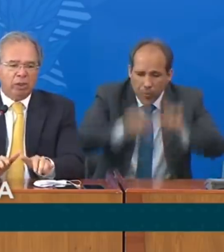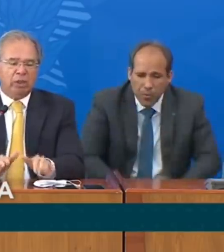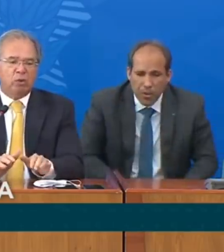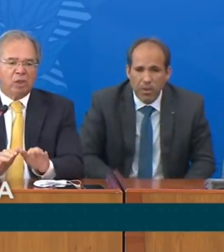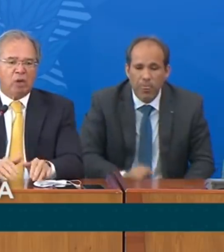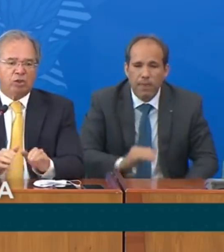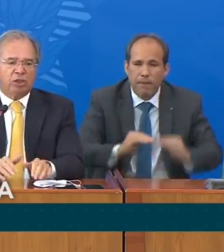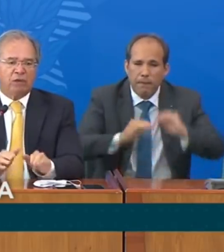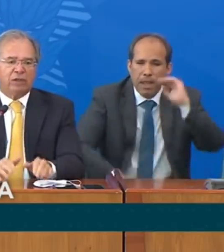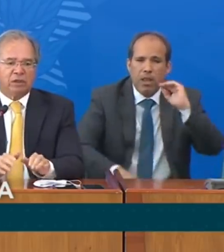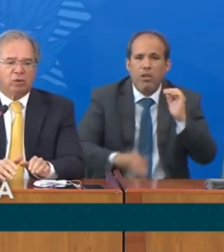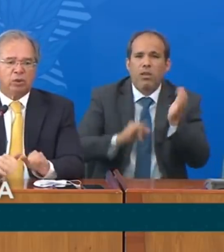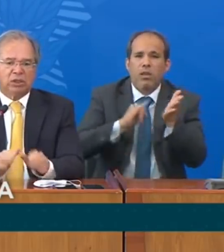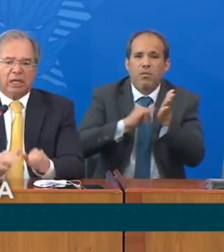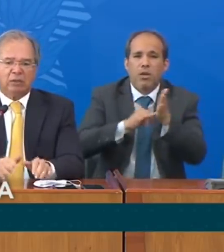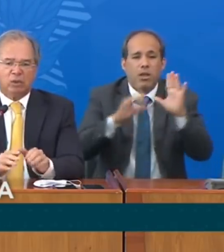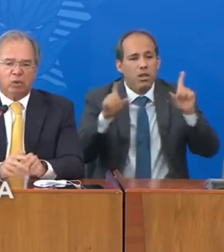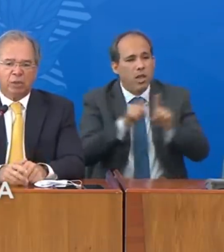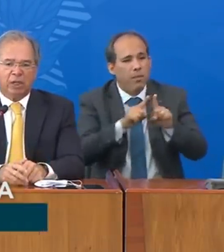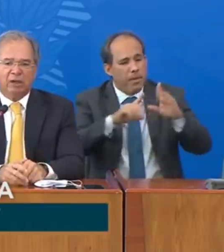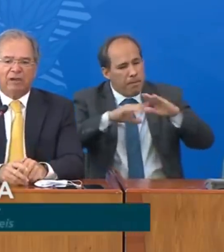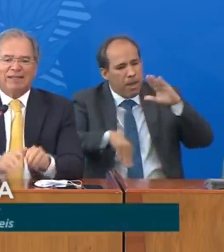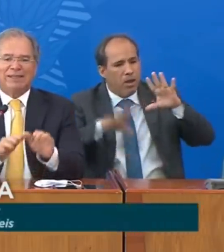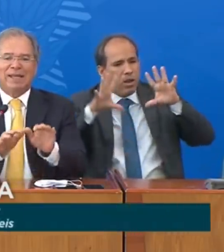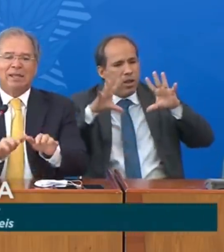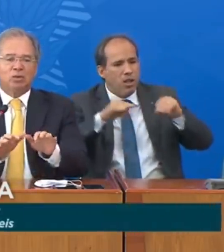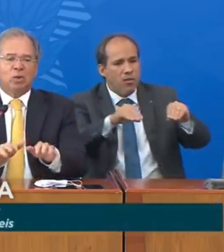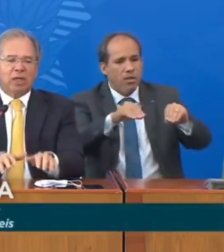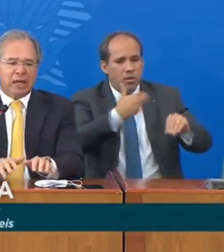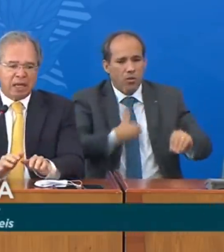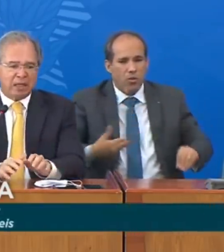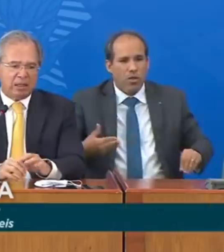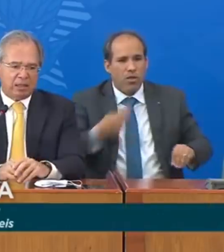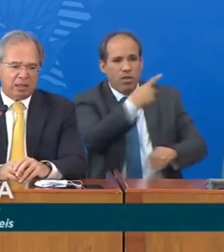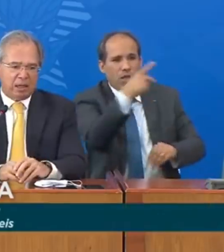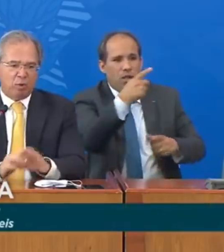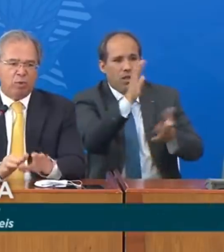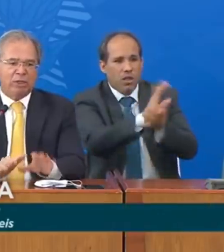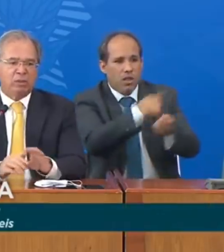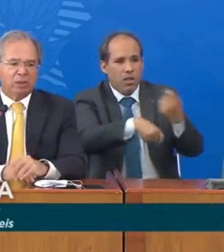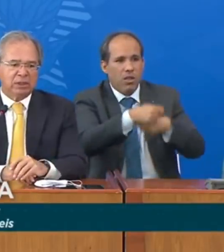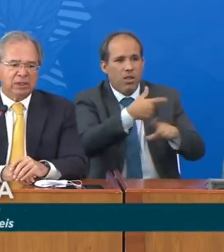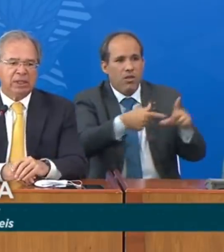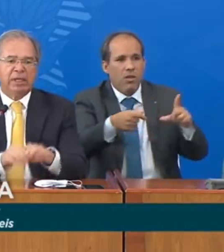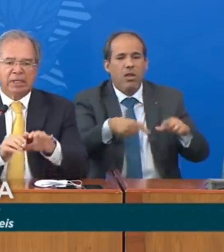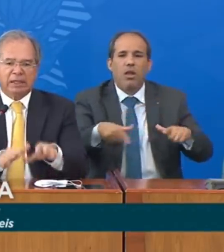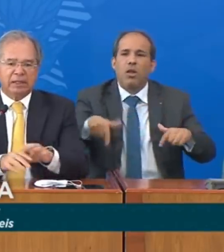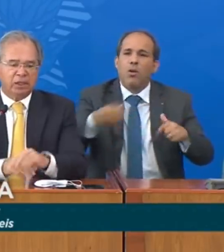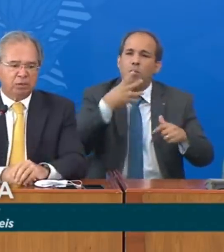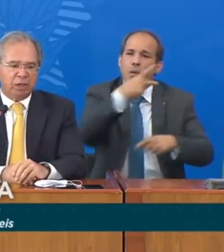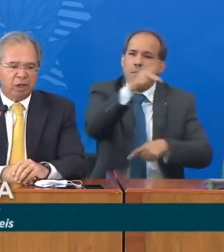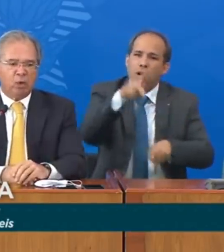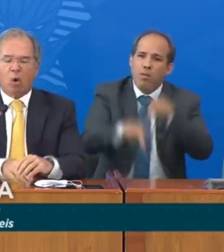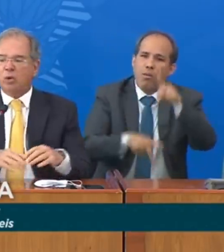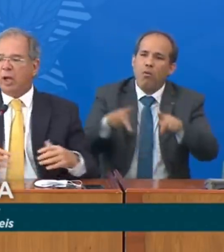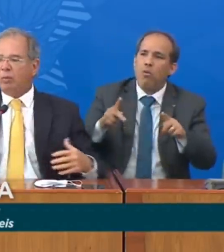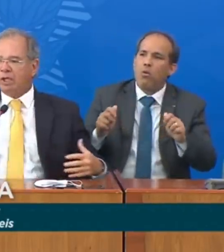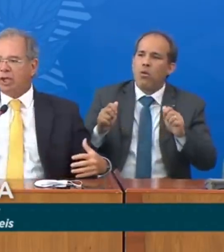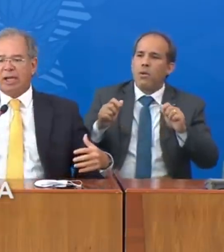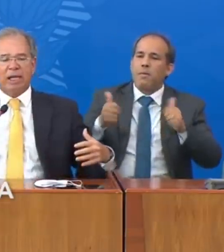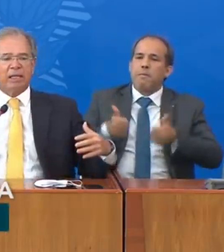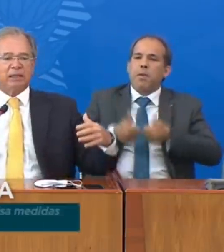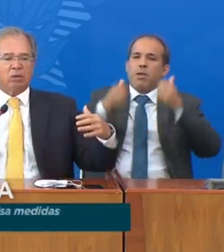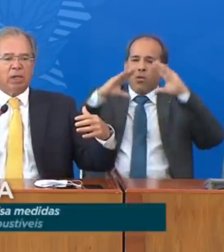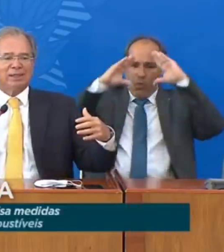diminuir o grau de intervenção do Estado na economia, vai desonerar a população brasileira crescentemente. Qualquer